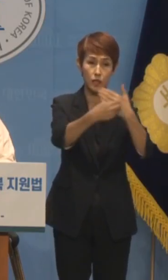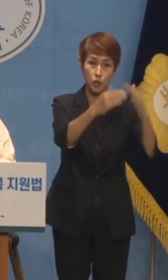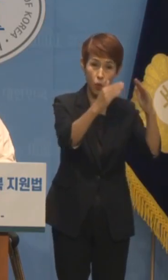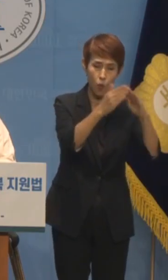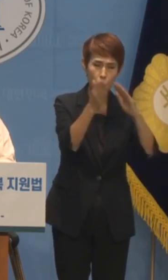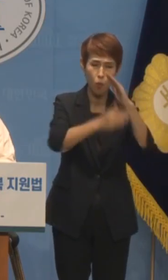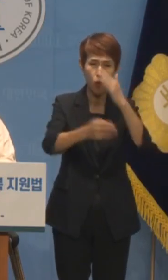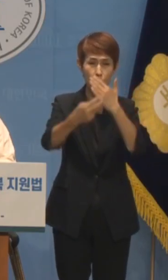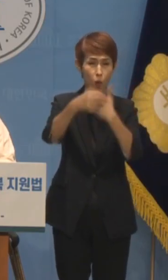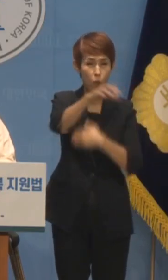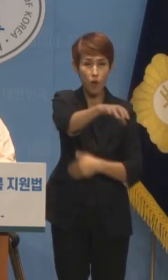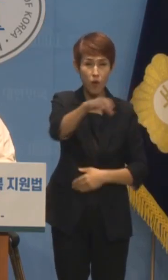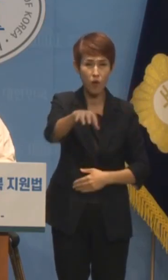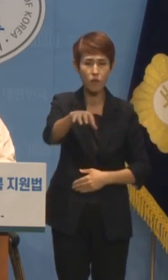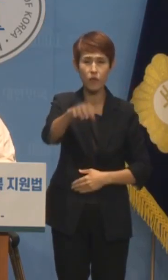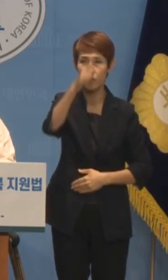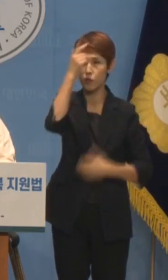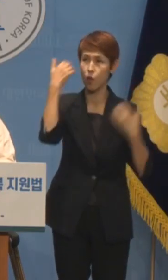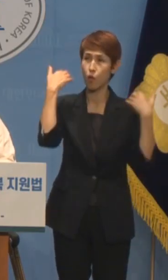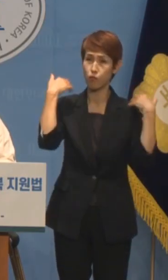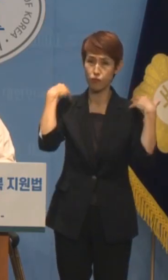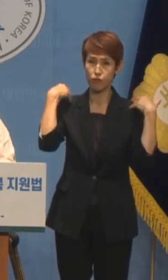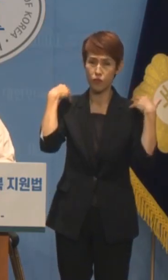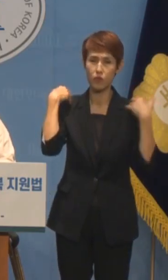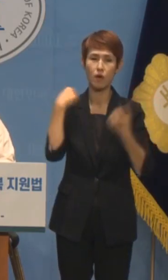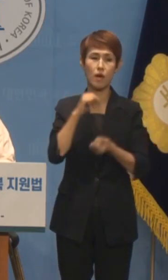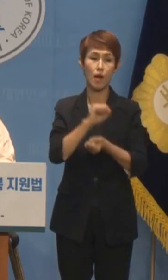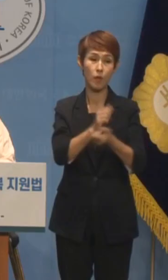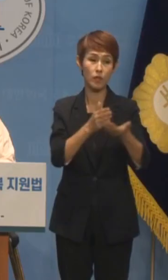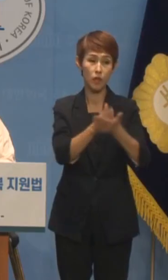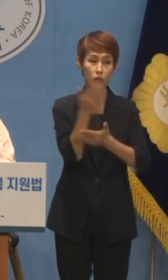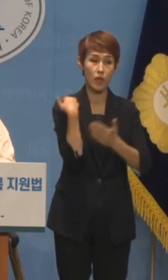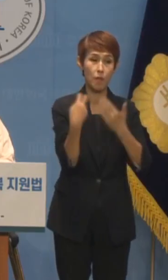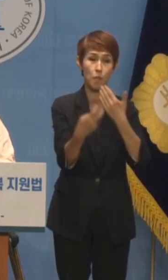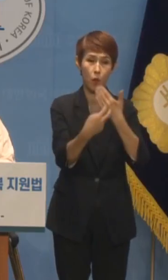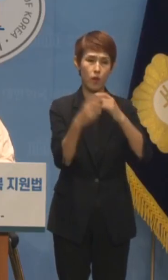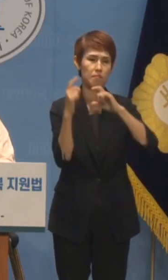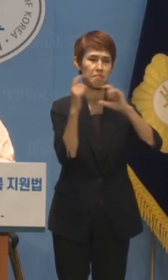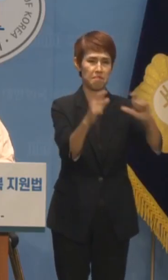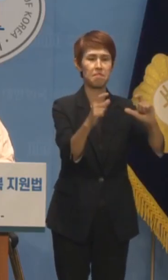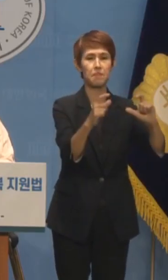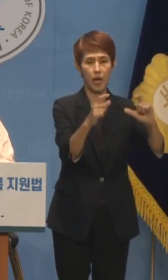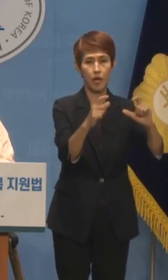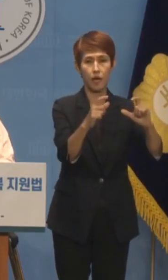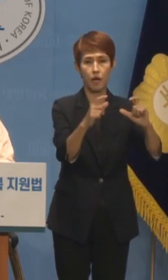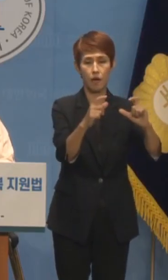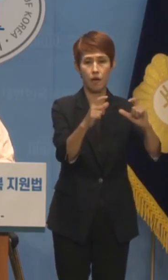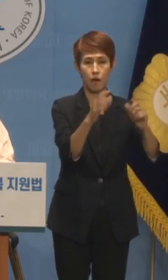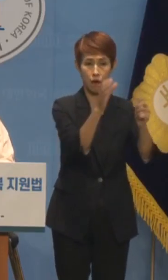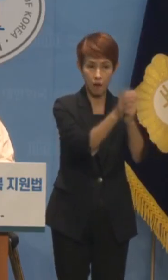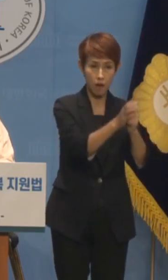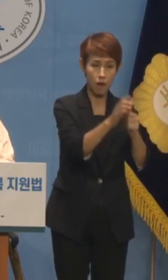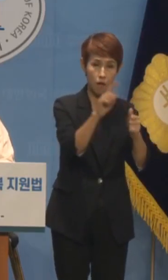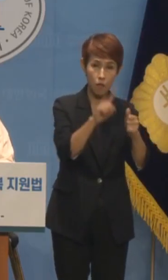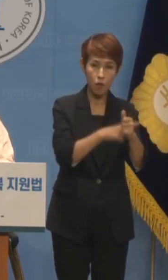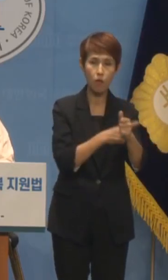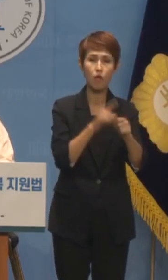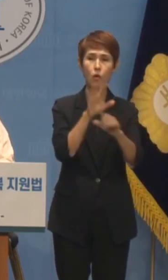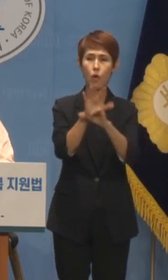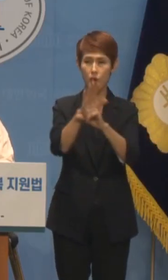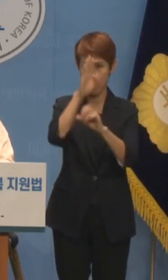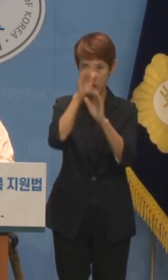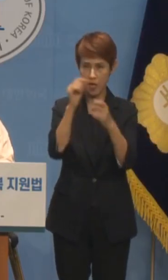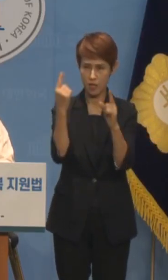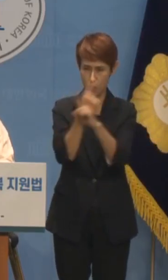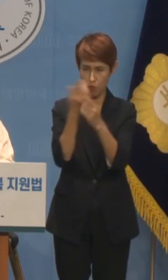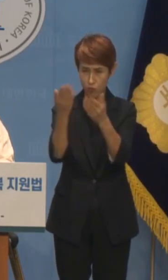공공병원이 정부나 지자체로부터 감염병 전담병원으로 지정되어 코로나19 환자 치료를 위해 최선의